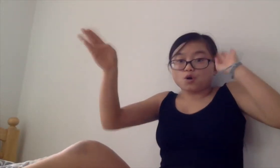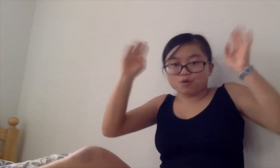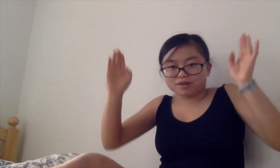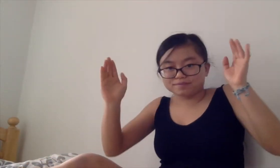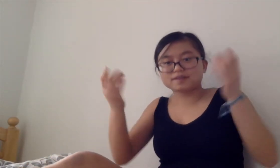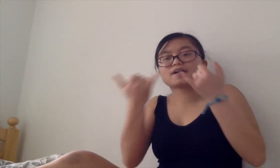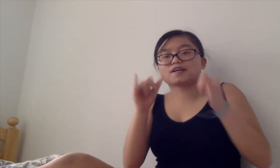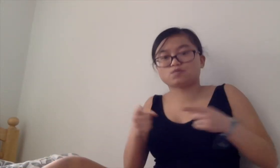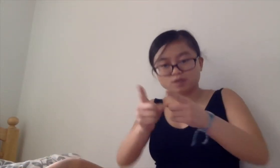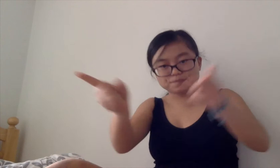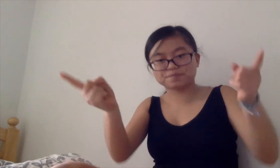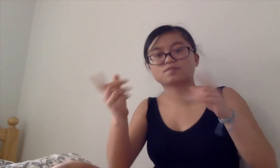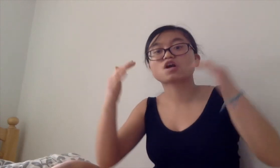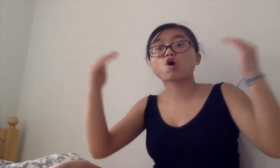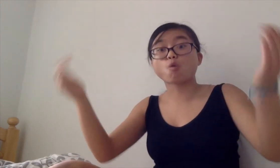让我干嘛？哇！